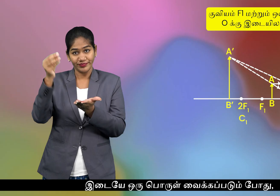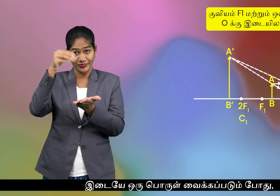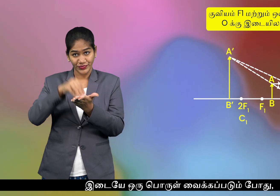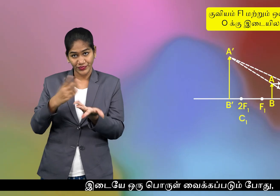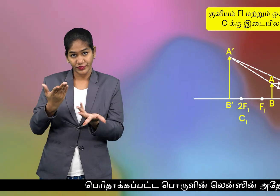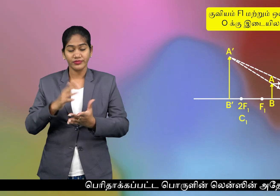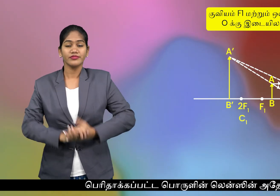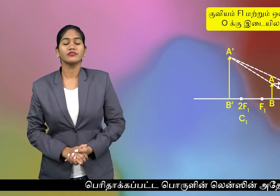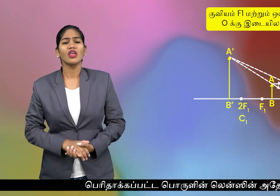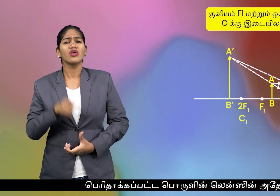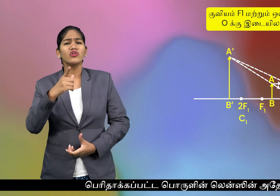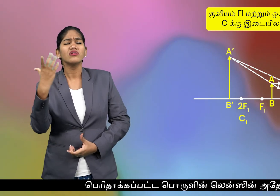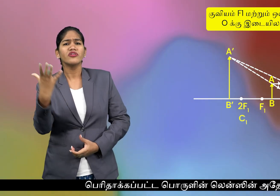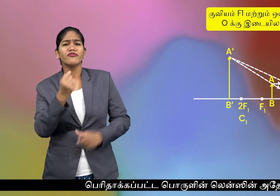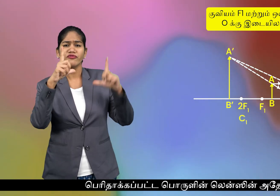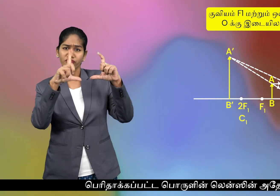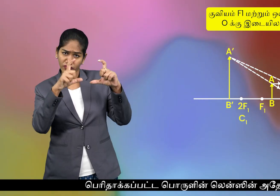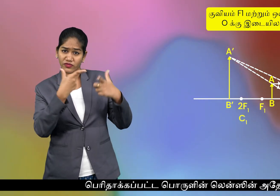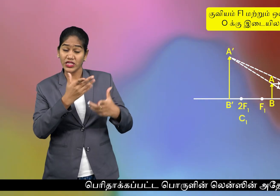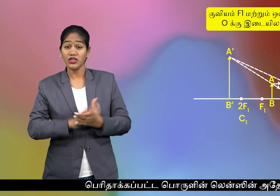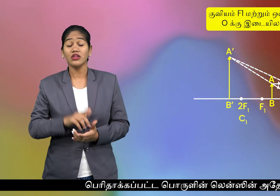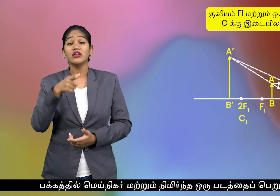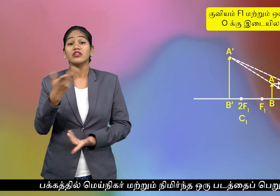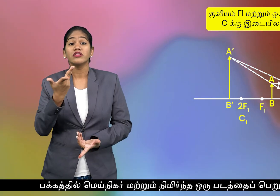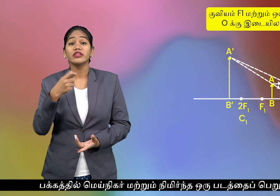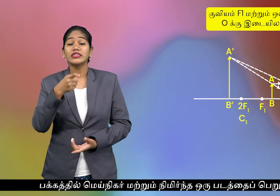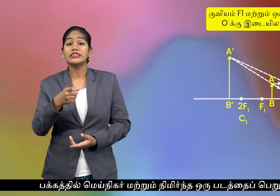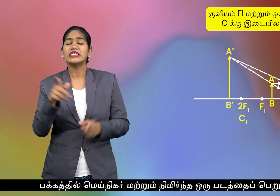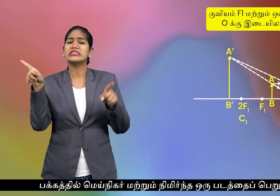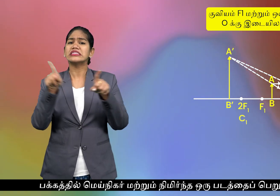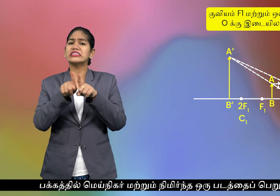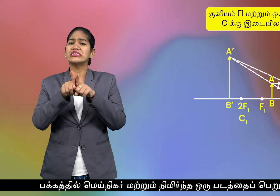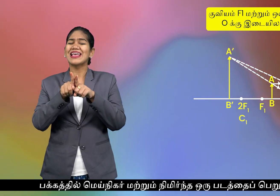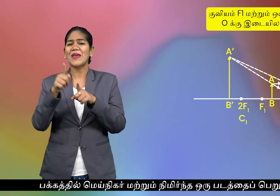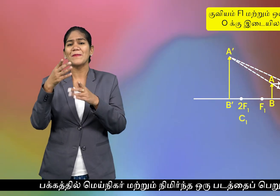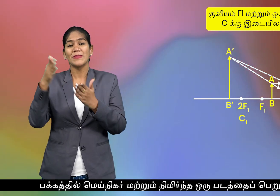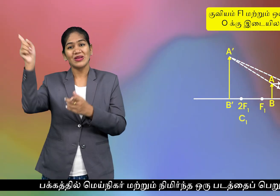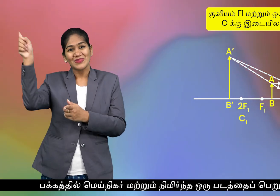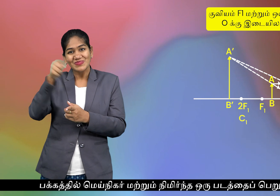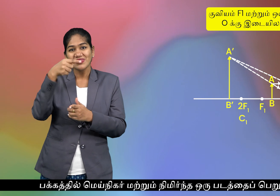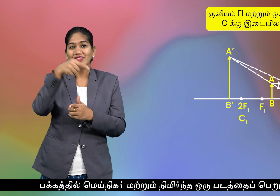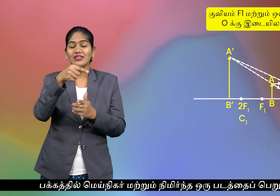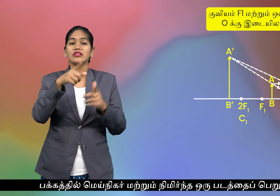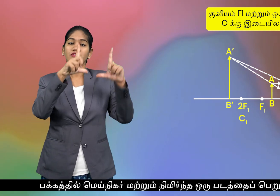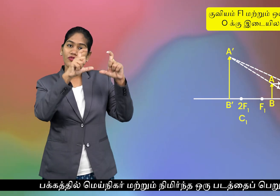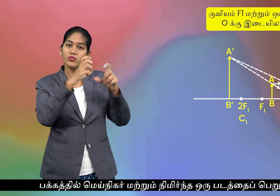வைக்கப்படும்போது பெரிதாக்கப்பட்ட பொருளின் வில்லையின் அதே பக்கத்தில் மெய்நிகர் மற்றும் நிமிர்ந்த ஒரு படத்தை